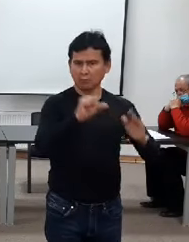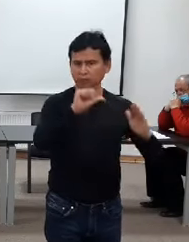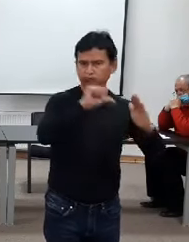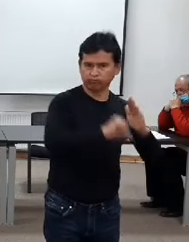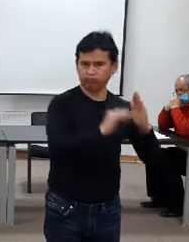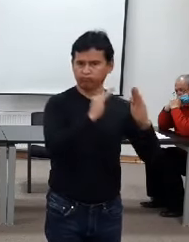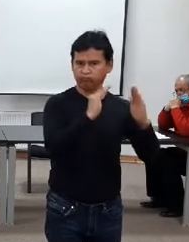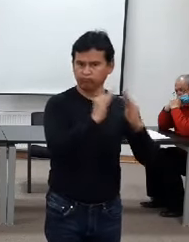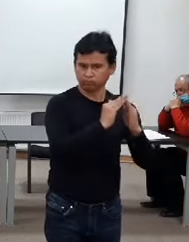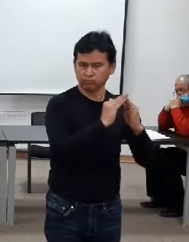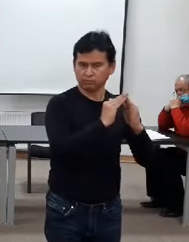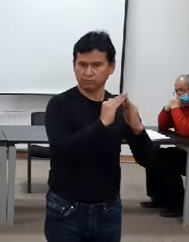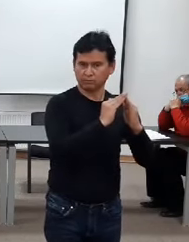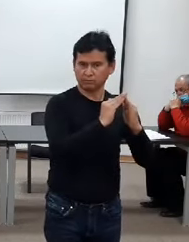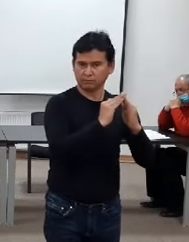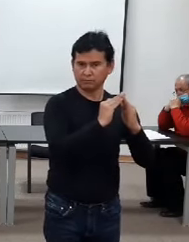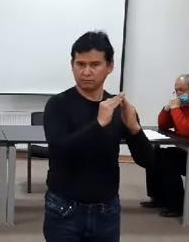cuarentena